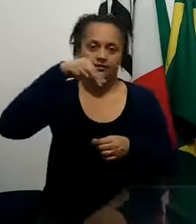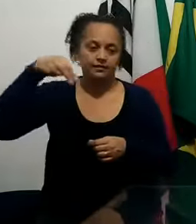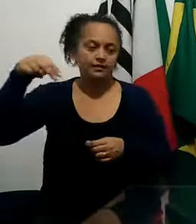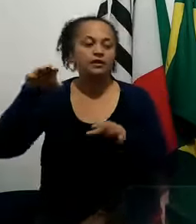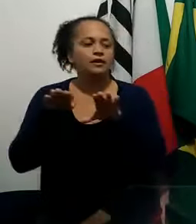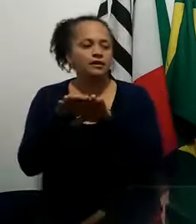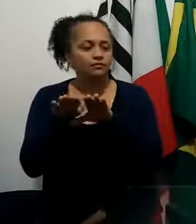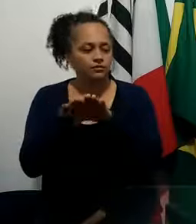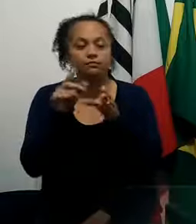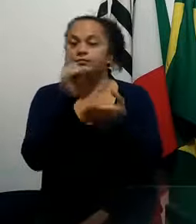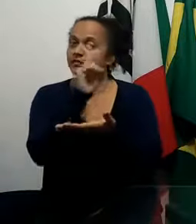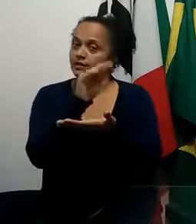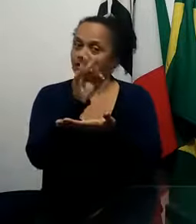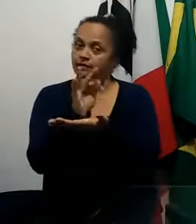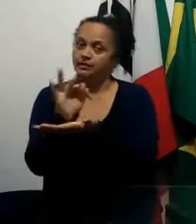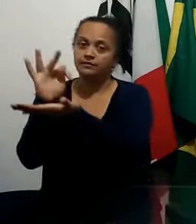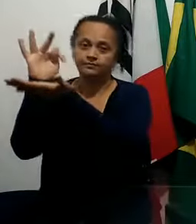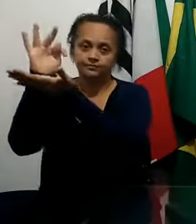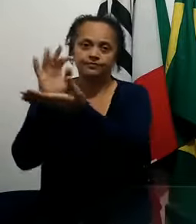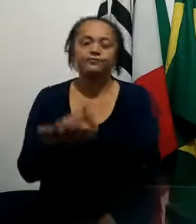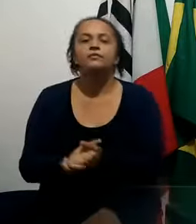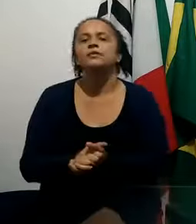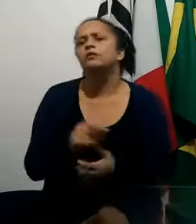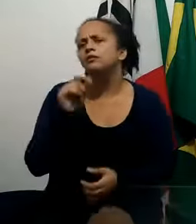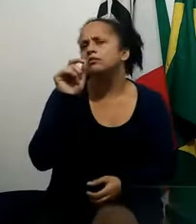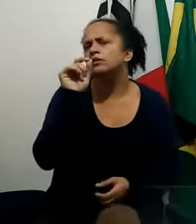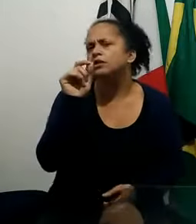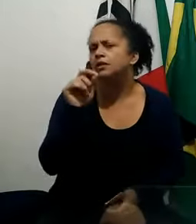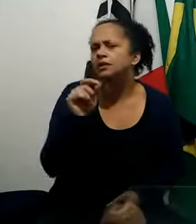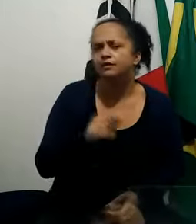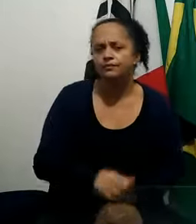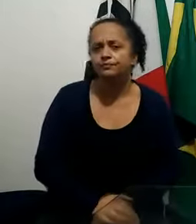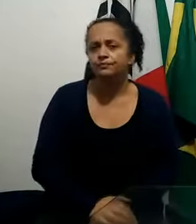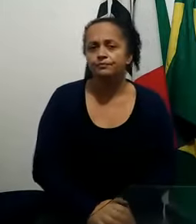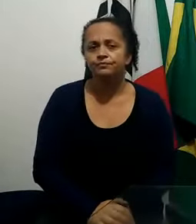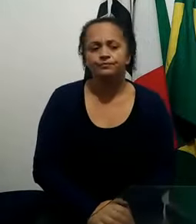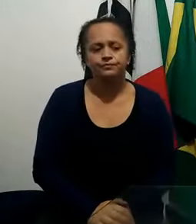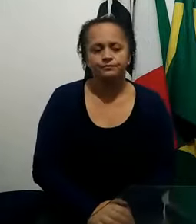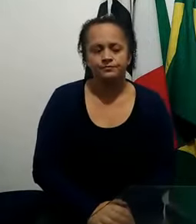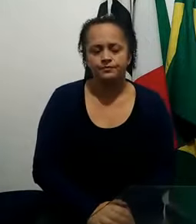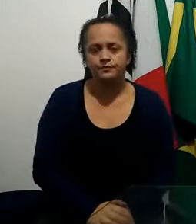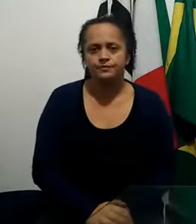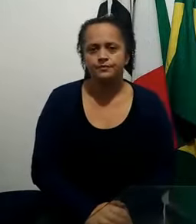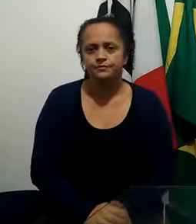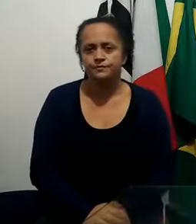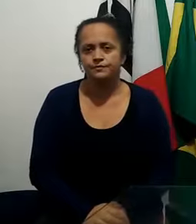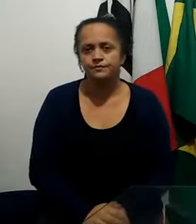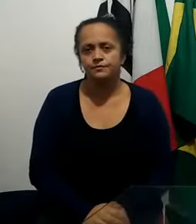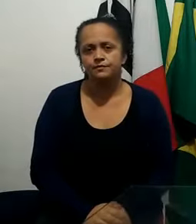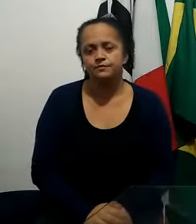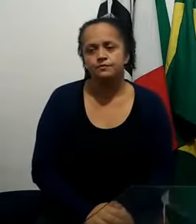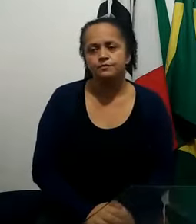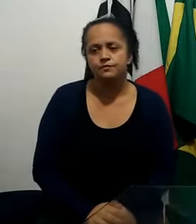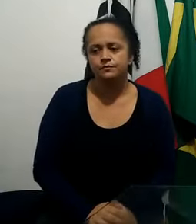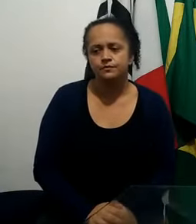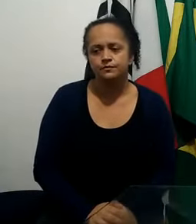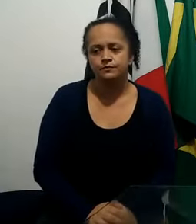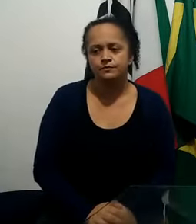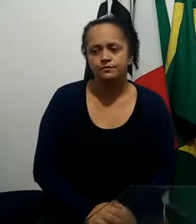que é a abominação da desolação. Ou seja, é